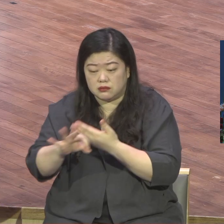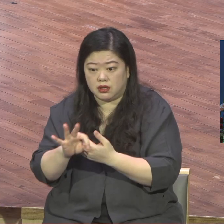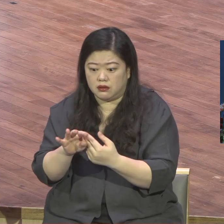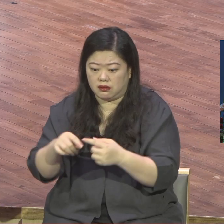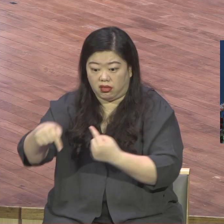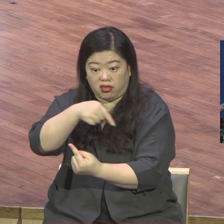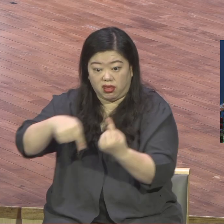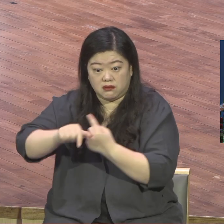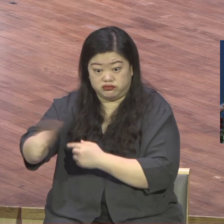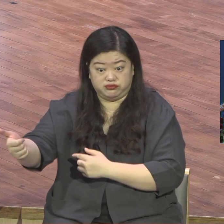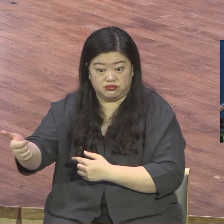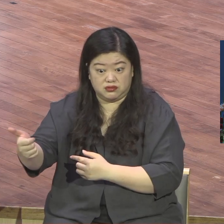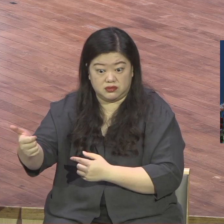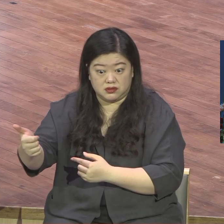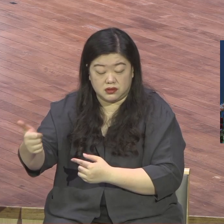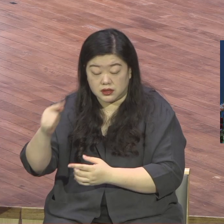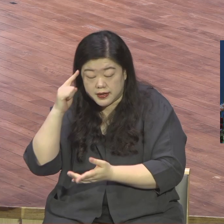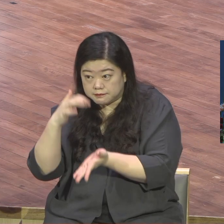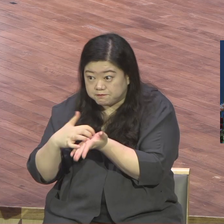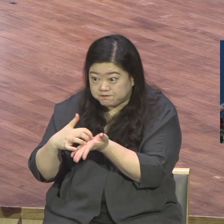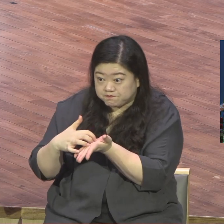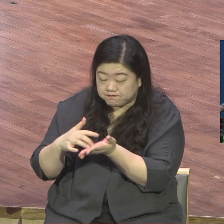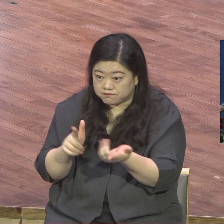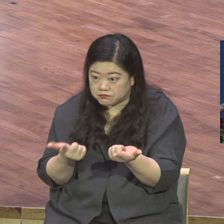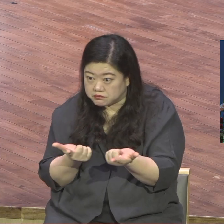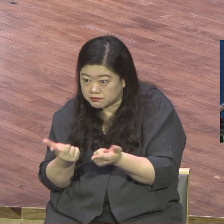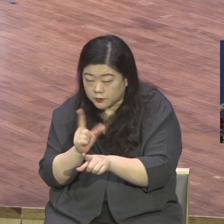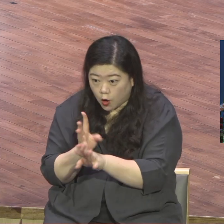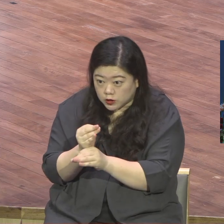성공적인 삶을 살게 된다.